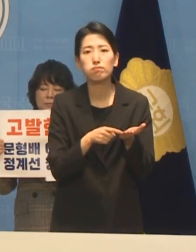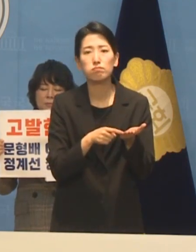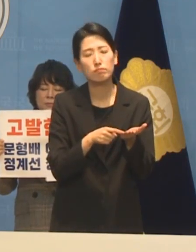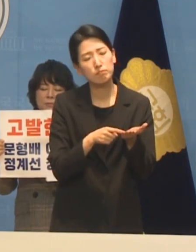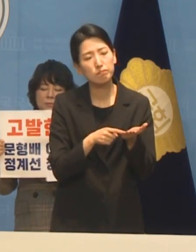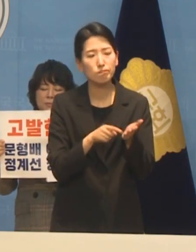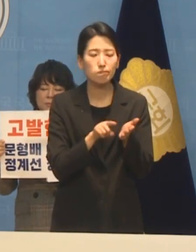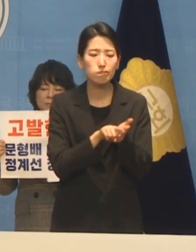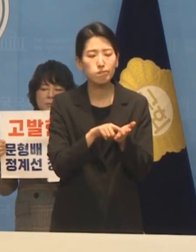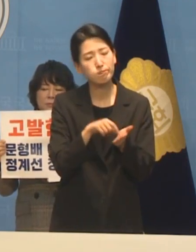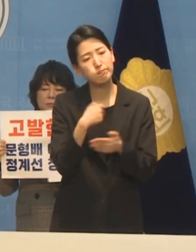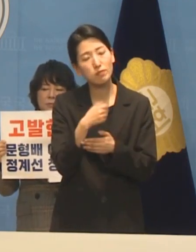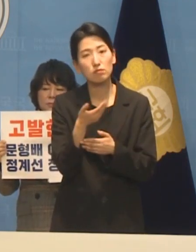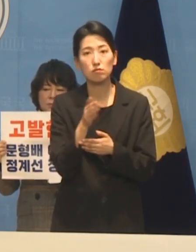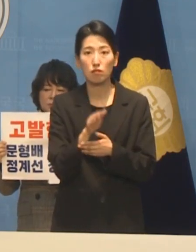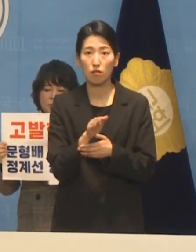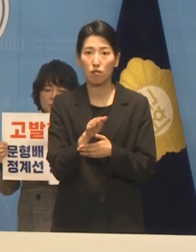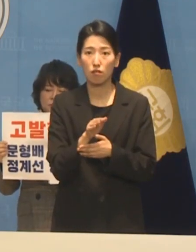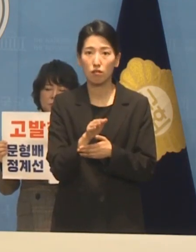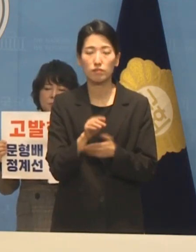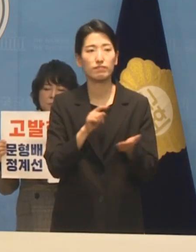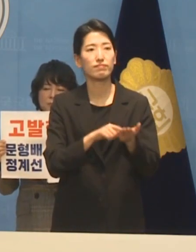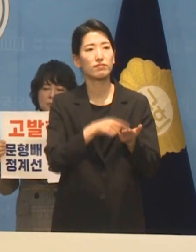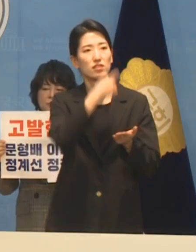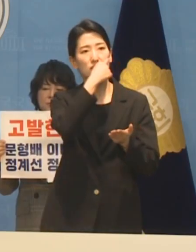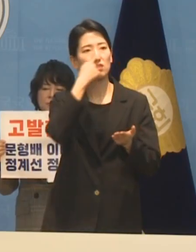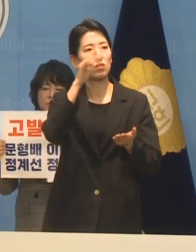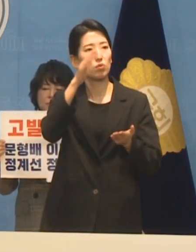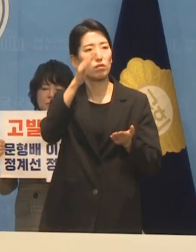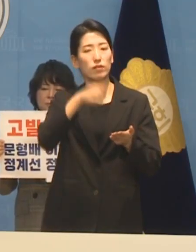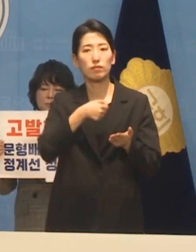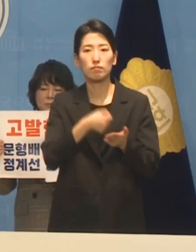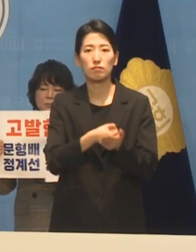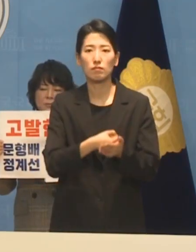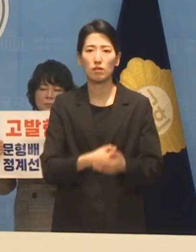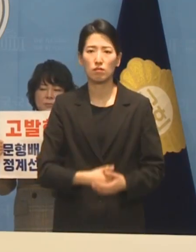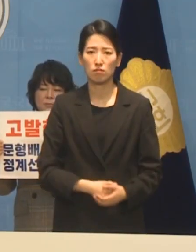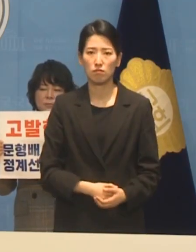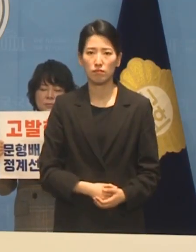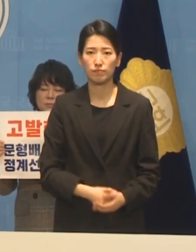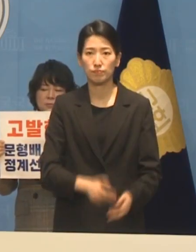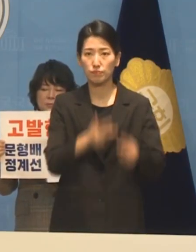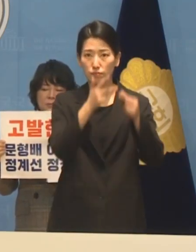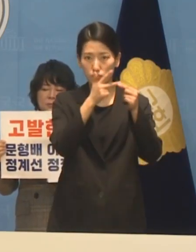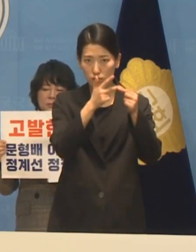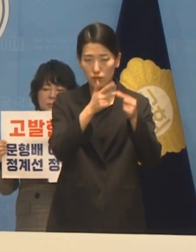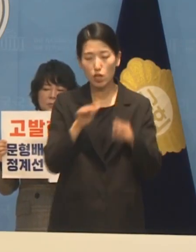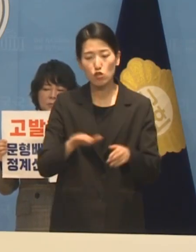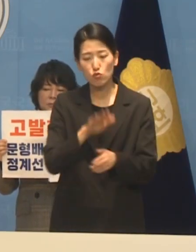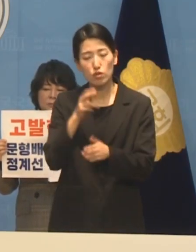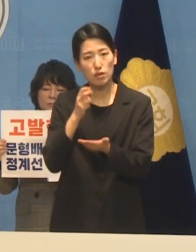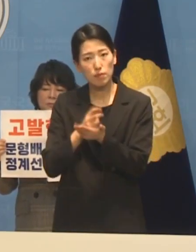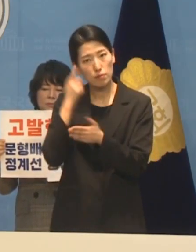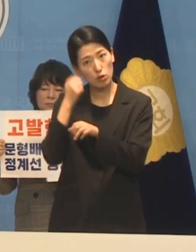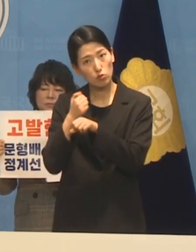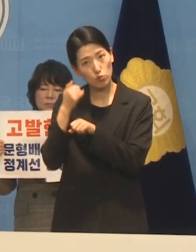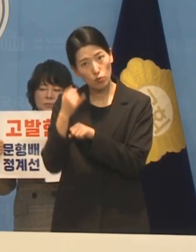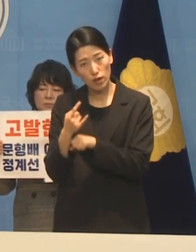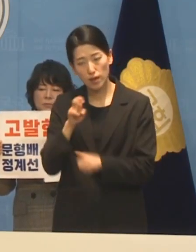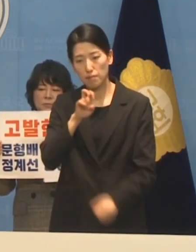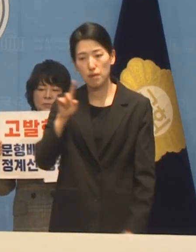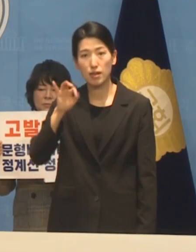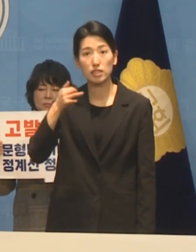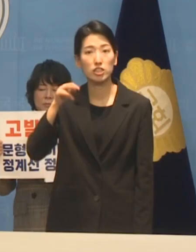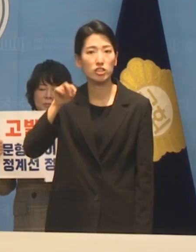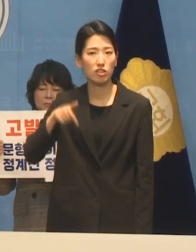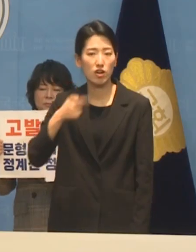통한 진위 확인 없이 증거를 채택했습니다. 위법 7. 우리법 연구회 마은혁 재판관